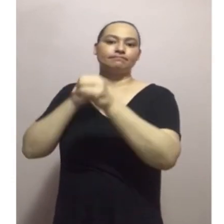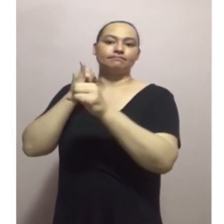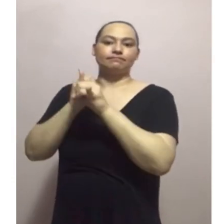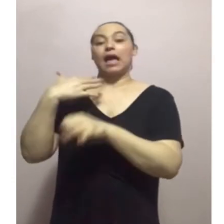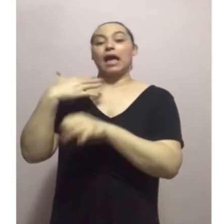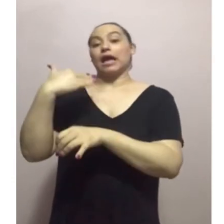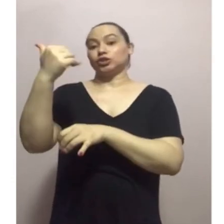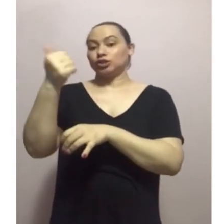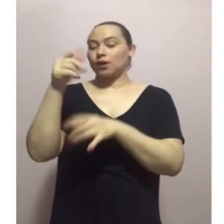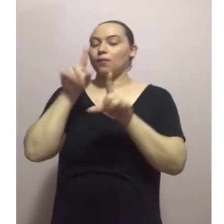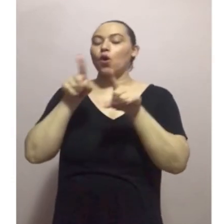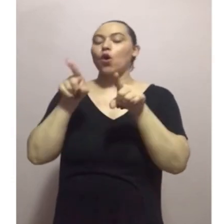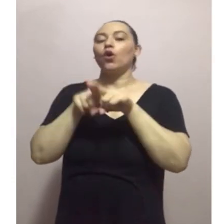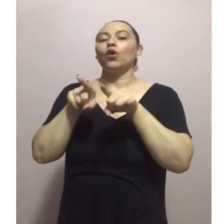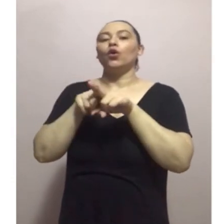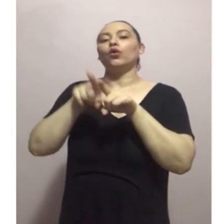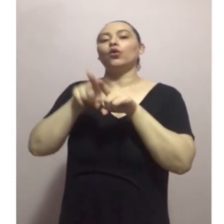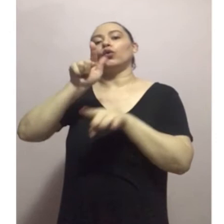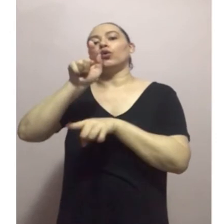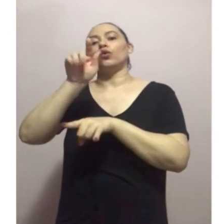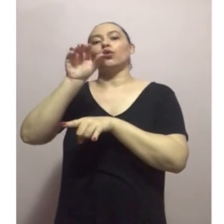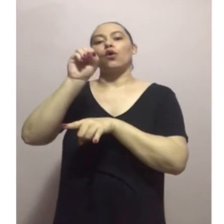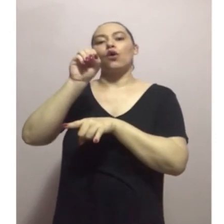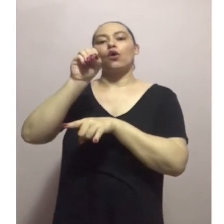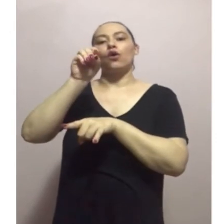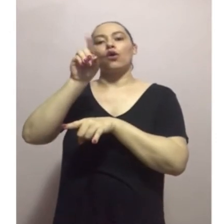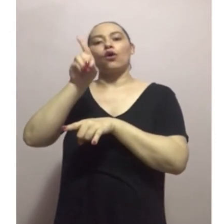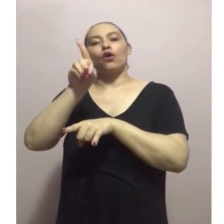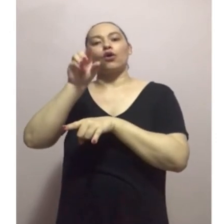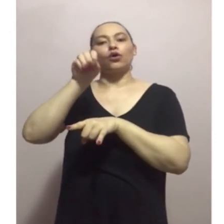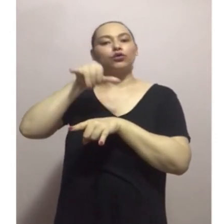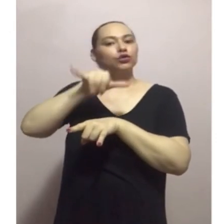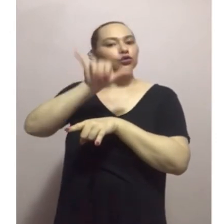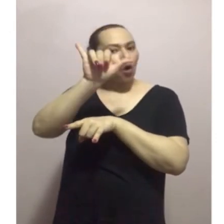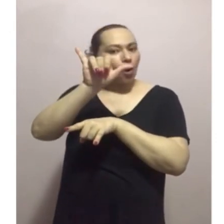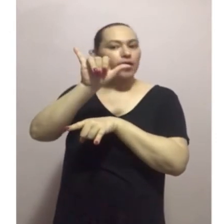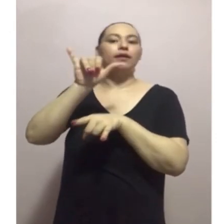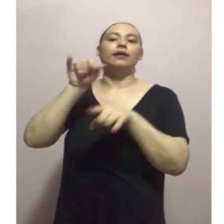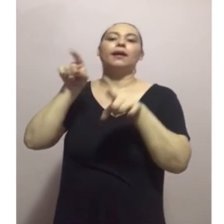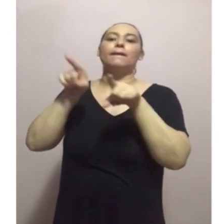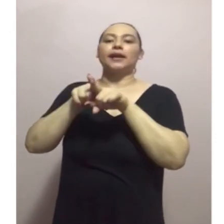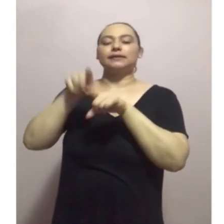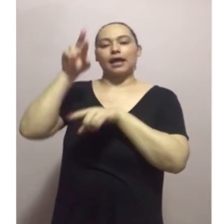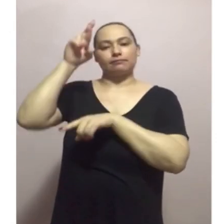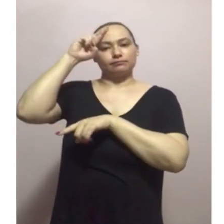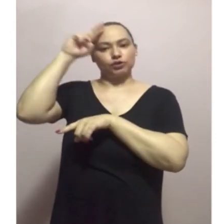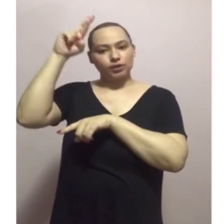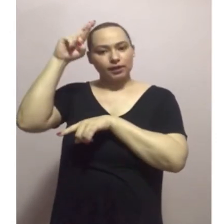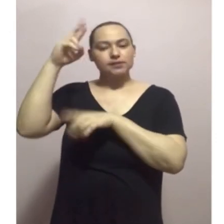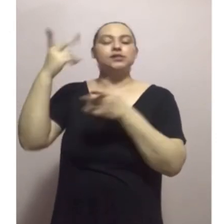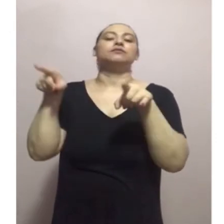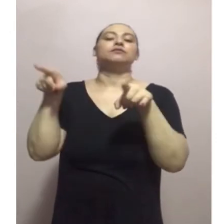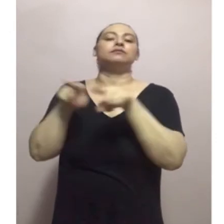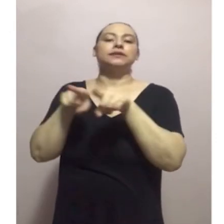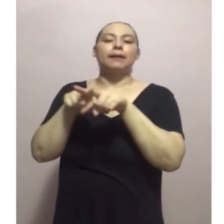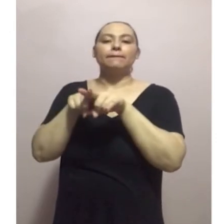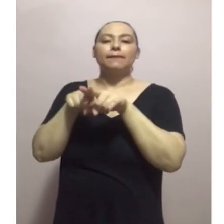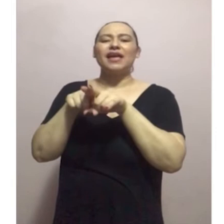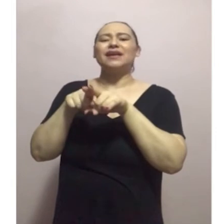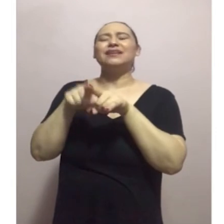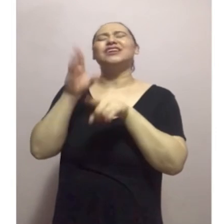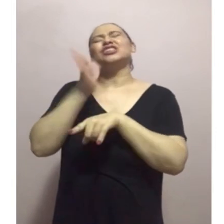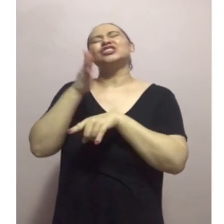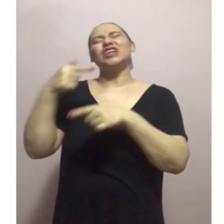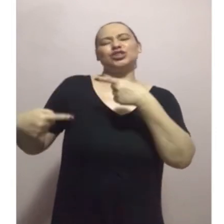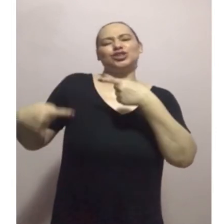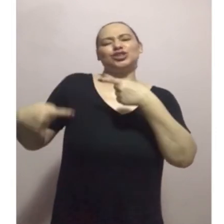dirigir, né, a filmagem, com a supervisão, na verdade, a Duda Maia. A gente, no Jackson, tinha